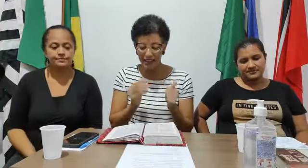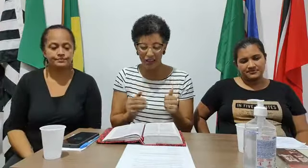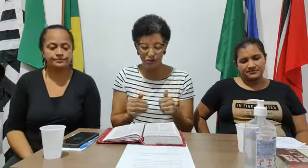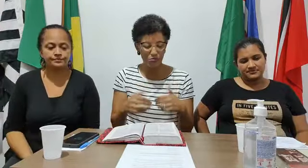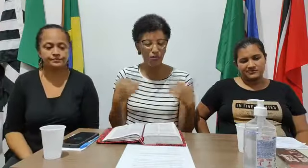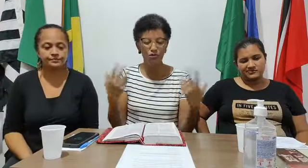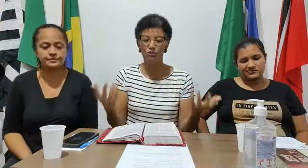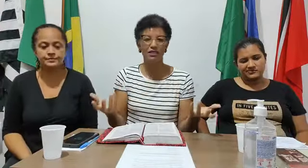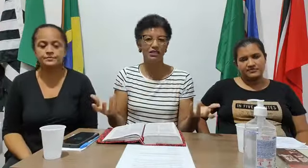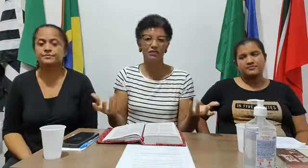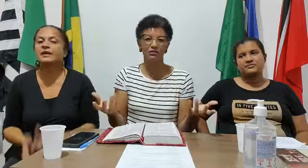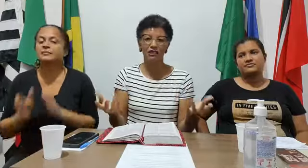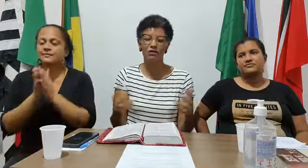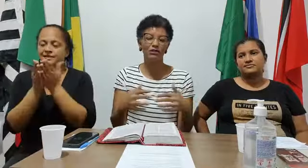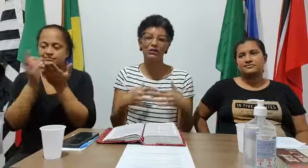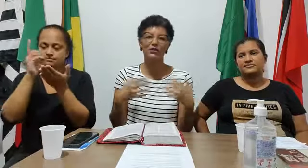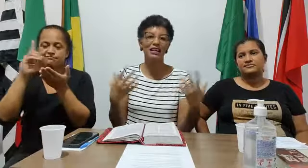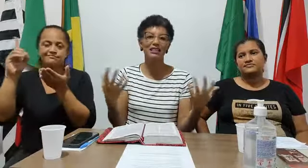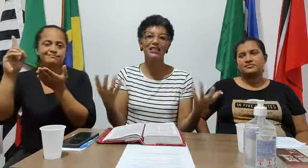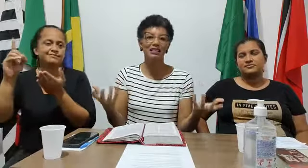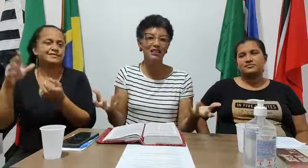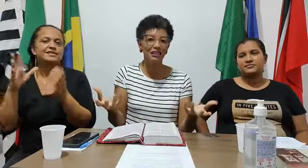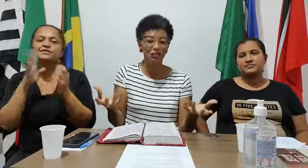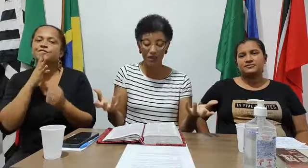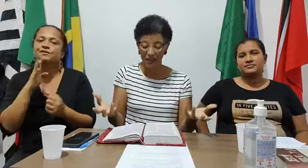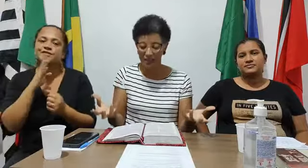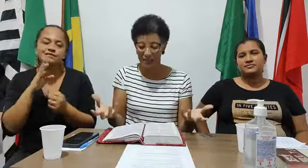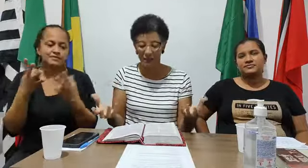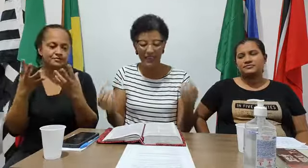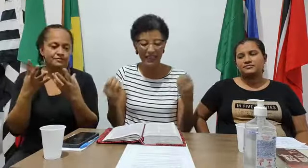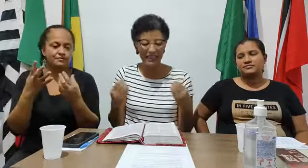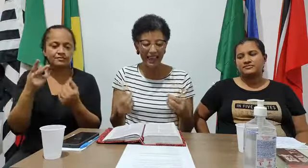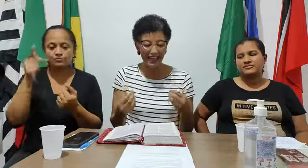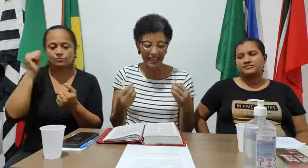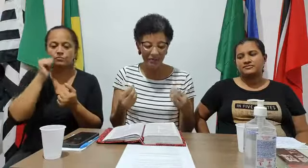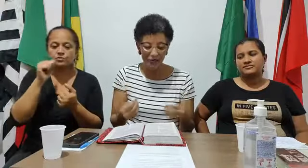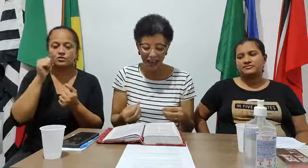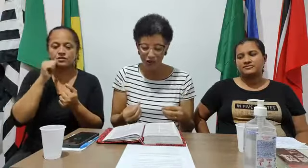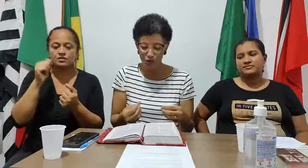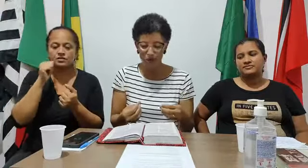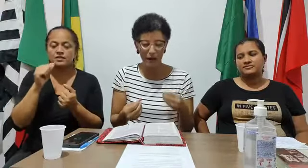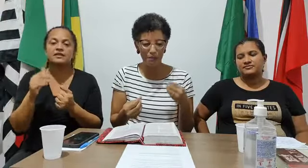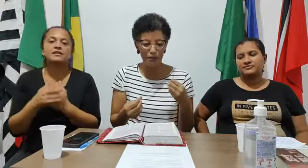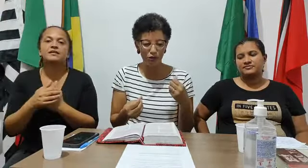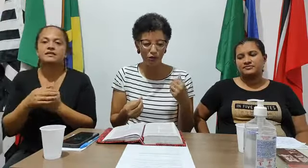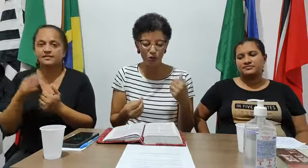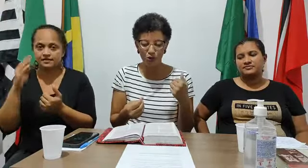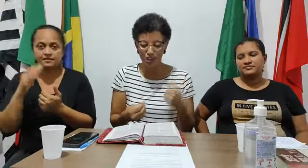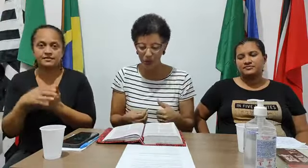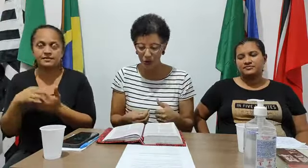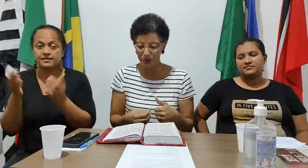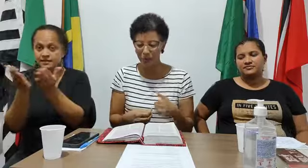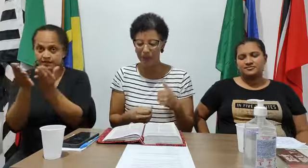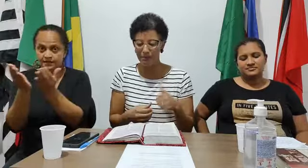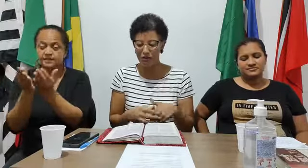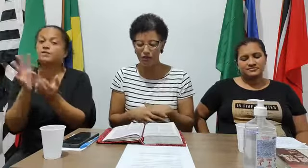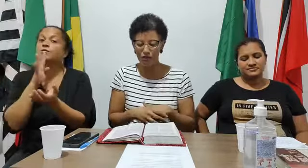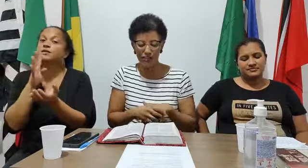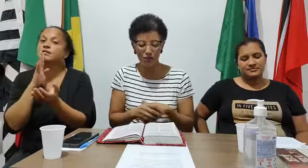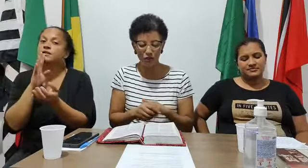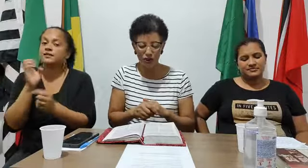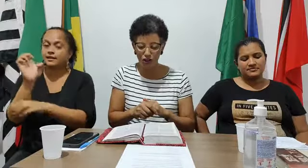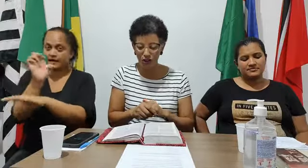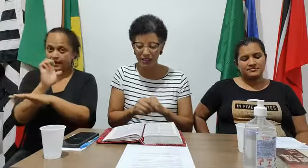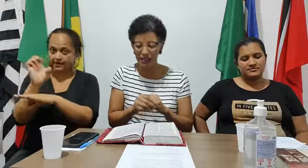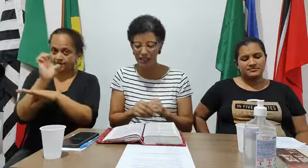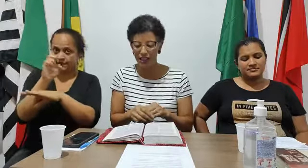esse texto muito conhecido, né? Todas as mulheres cristãs conhecem, que está lá em Efésios, capítulo 5, a partir do